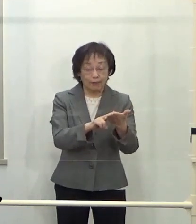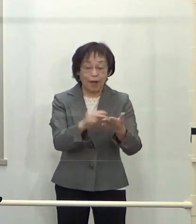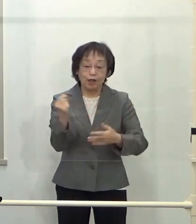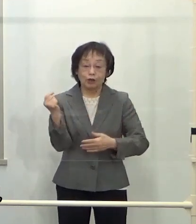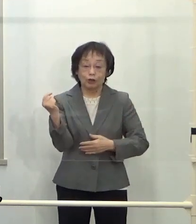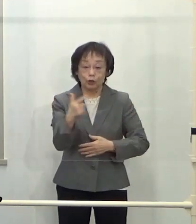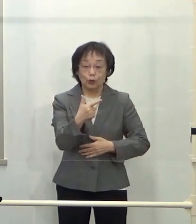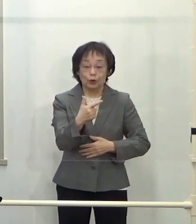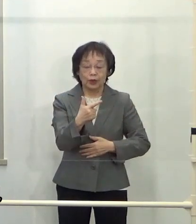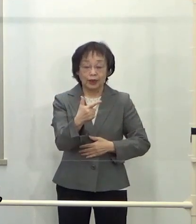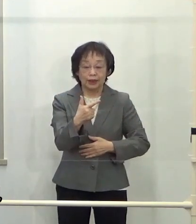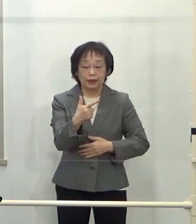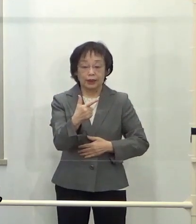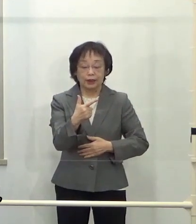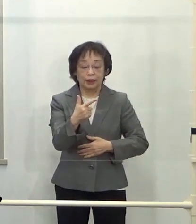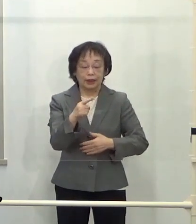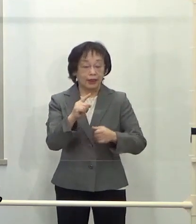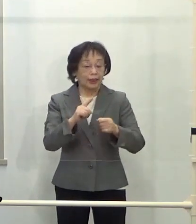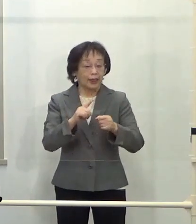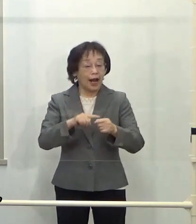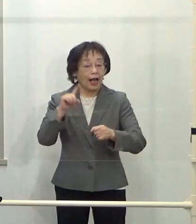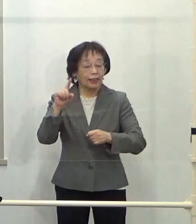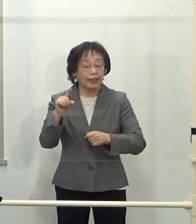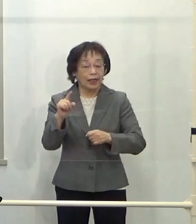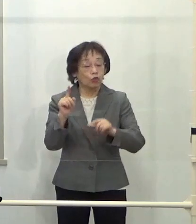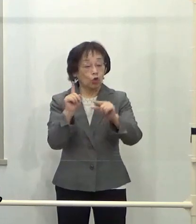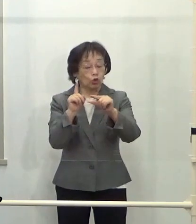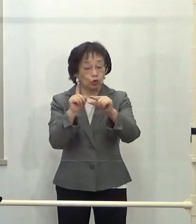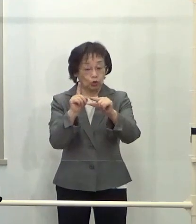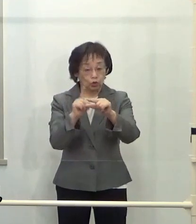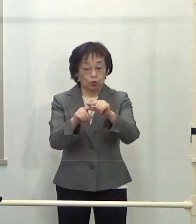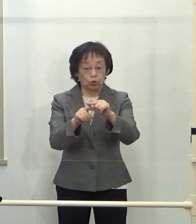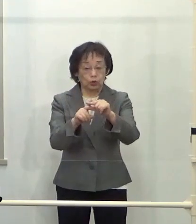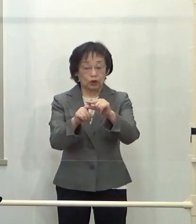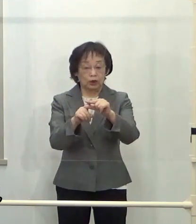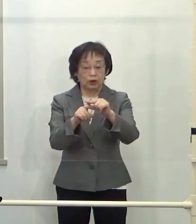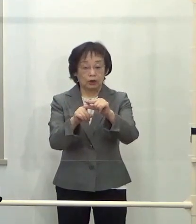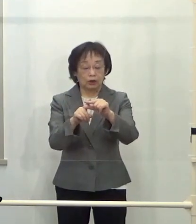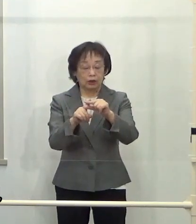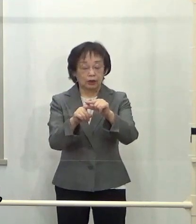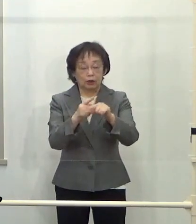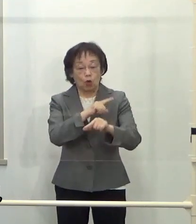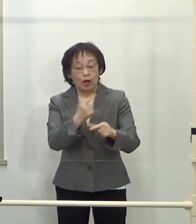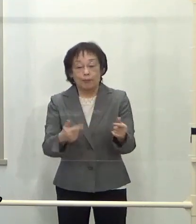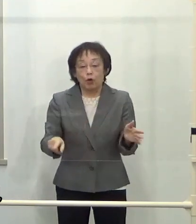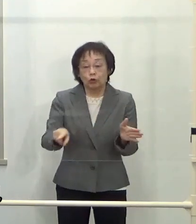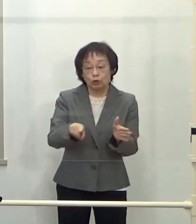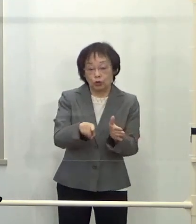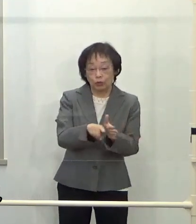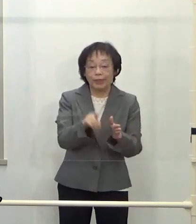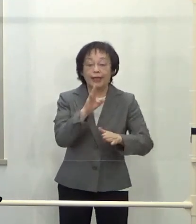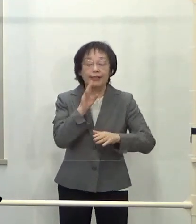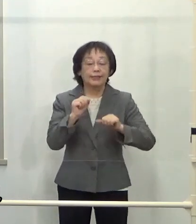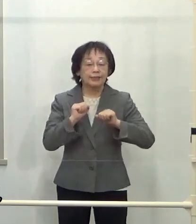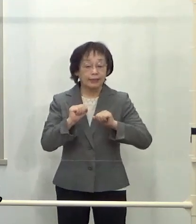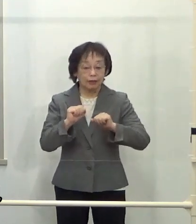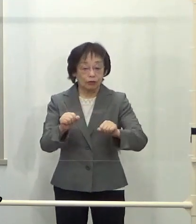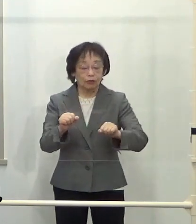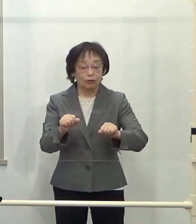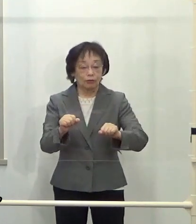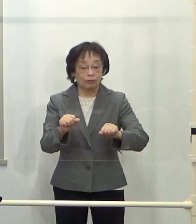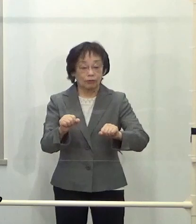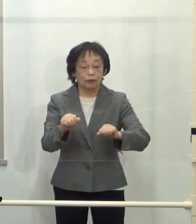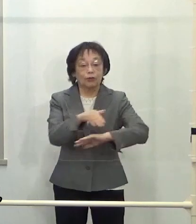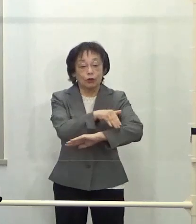に、来年度中に、小中学校全部に、も含めて実施するということになります